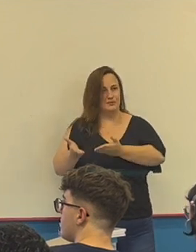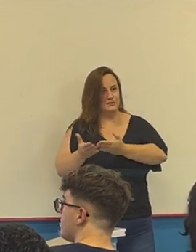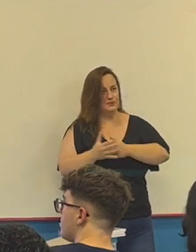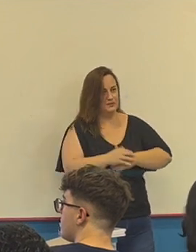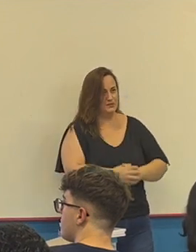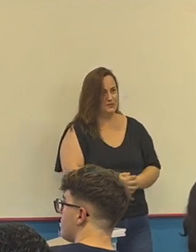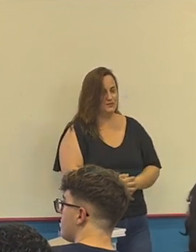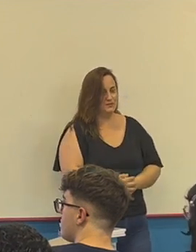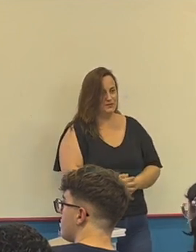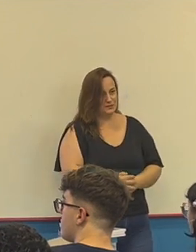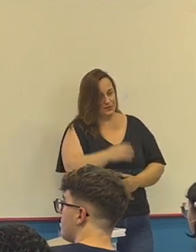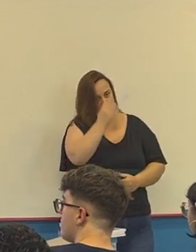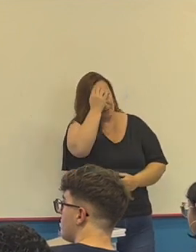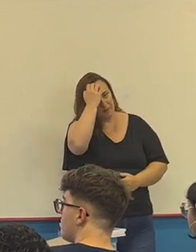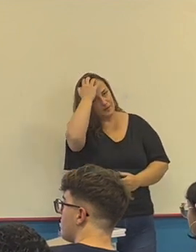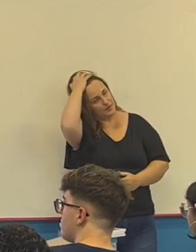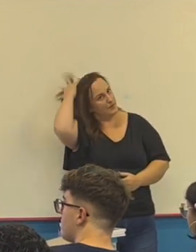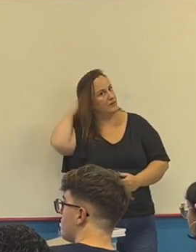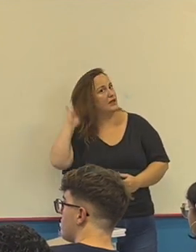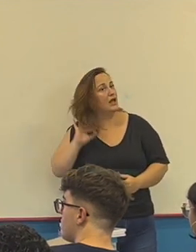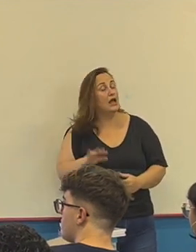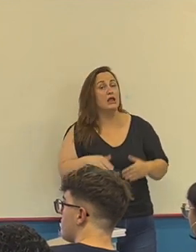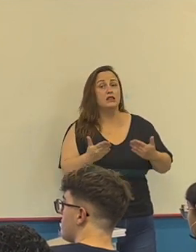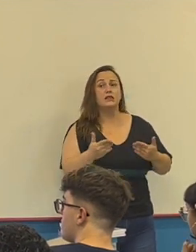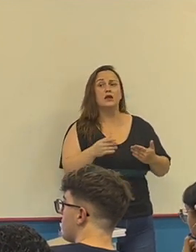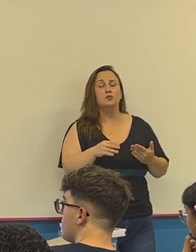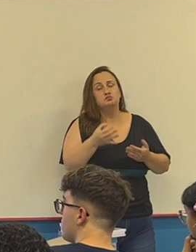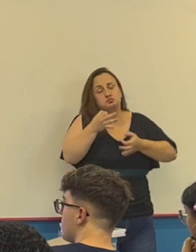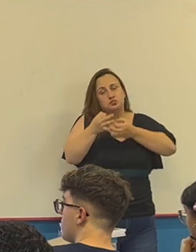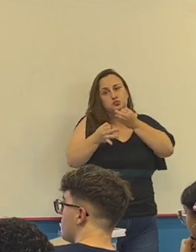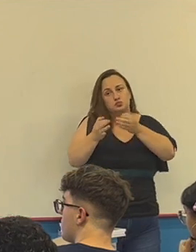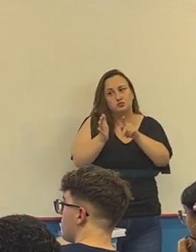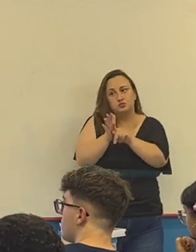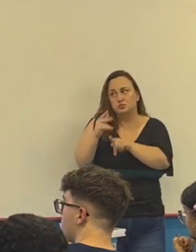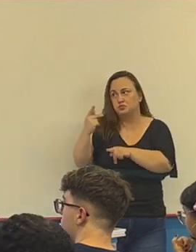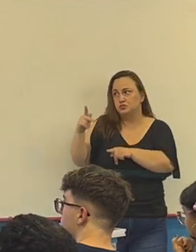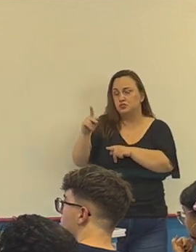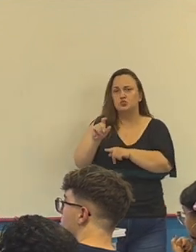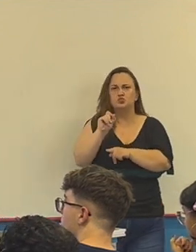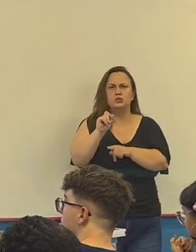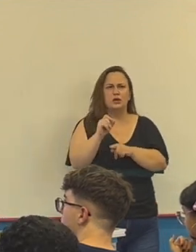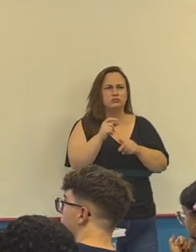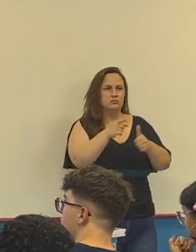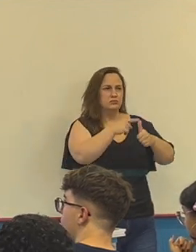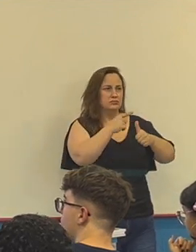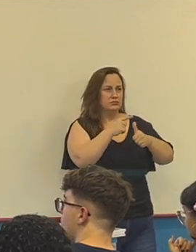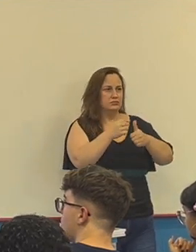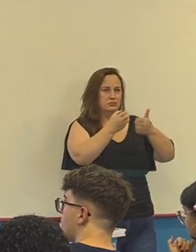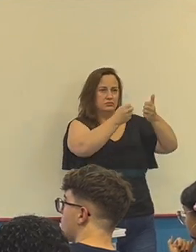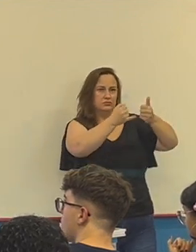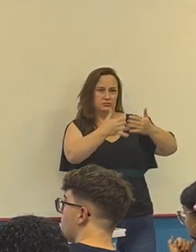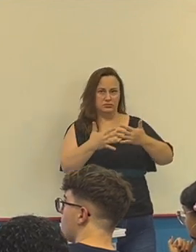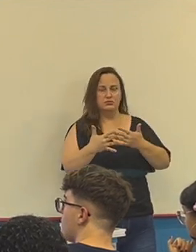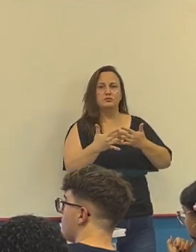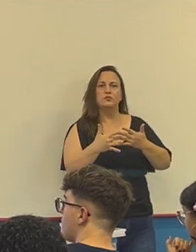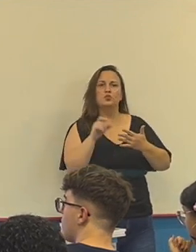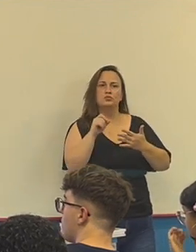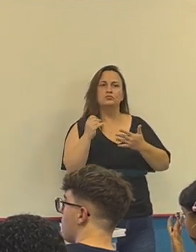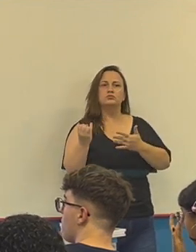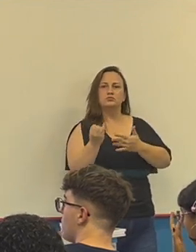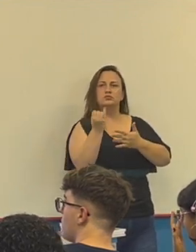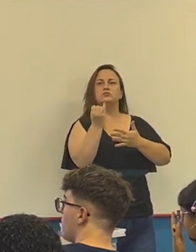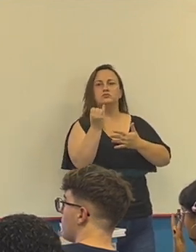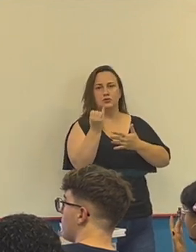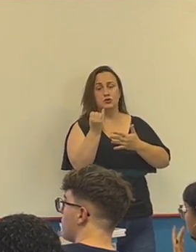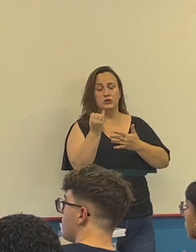E então, né, eu acho que eu queria primeiro falar isso, que é importante, né, que pelo